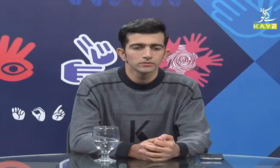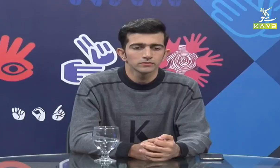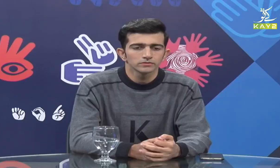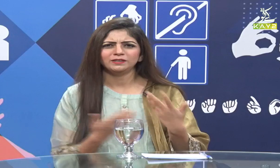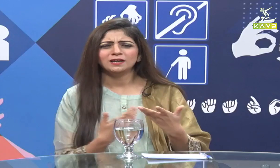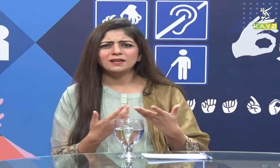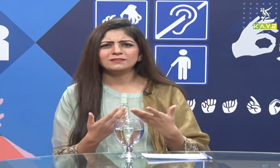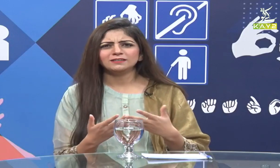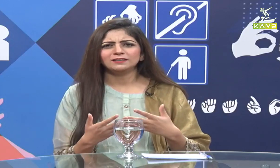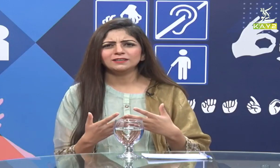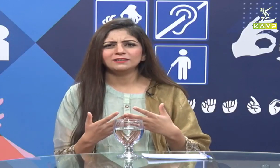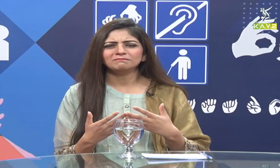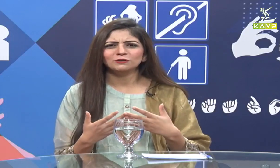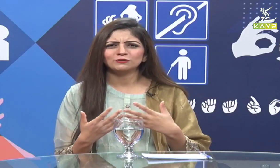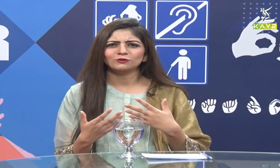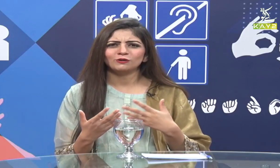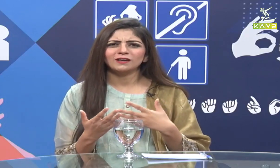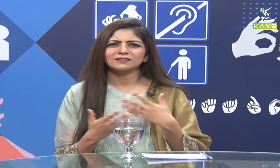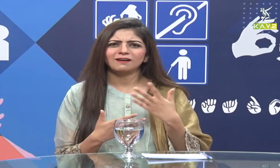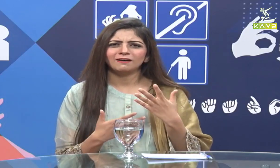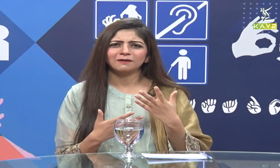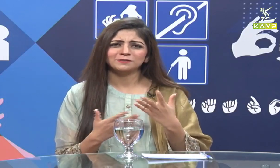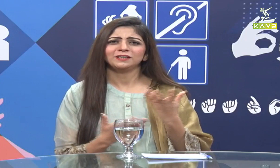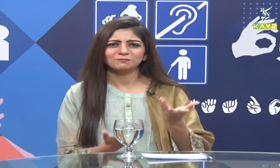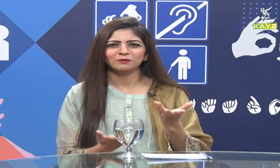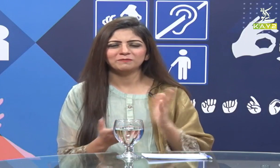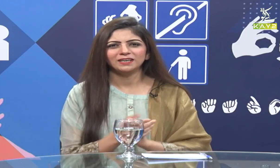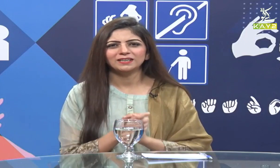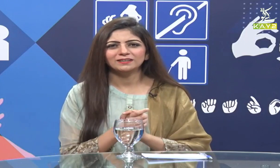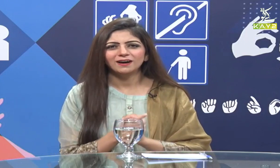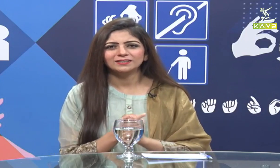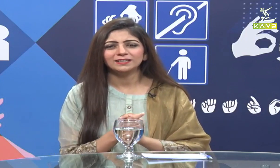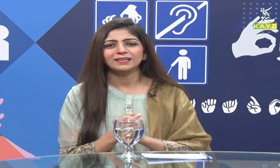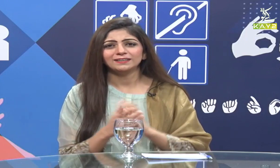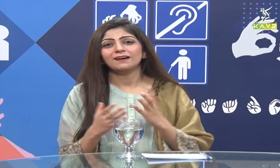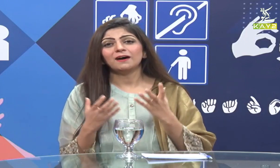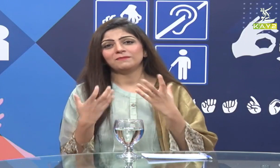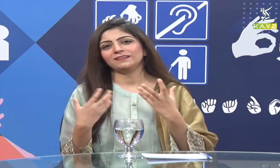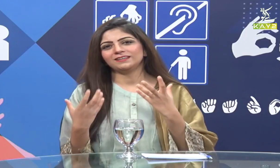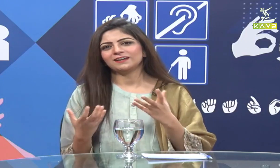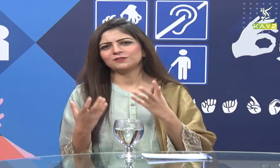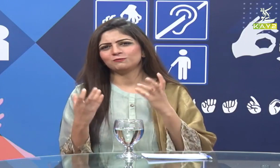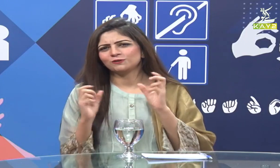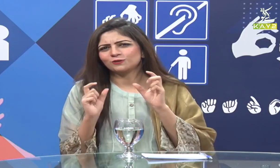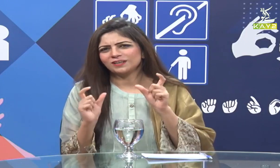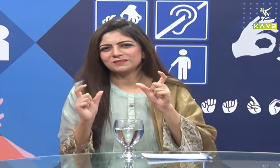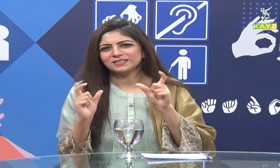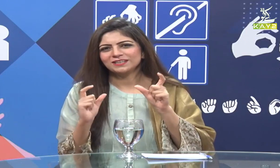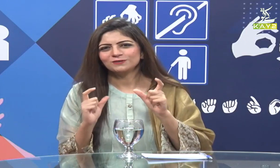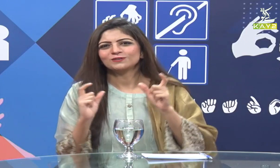है तो वो फिर ज़िंदगी उसको थोड़ा सा सीरियस मोड पे भी लेके आ जाती है। लेकिन अपने अंदर का जो वो छोटा सा बच्चा है ना, उसको